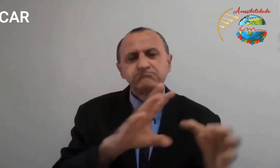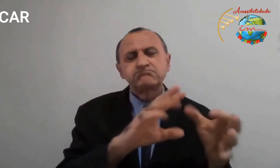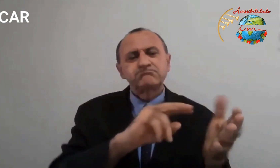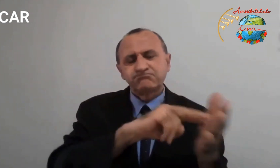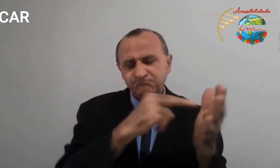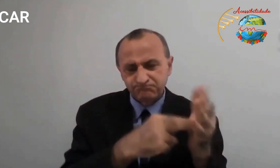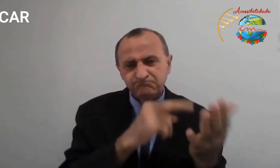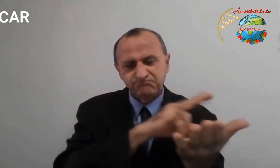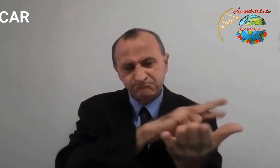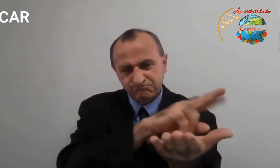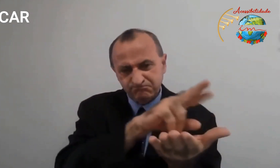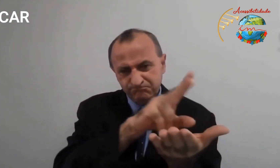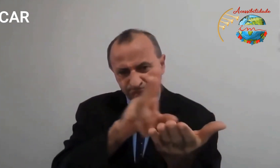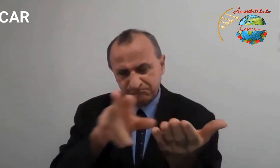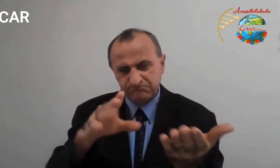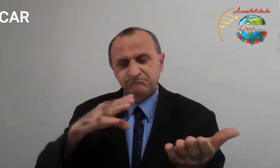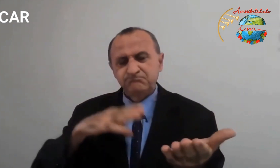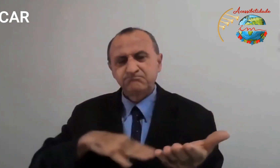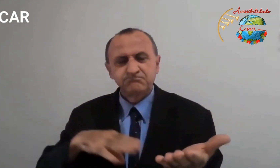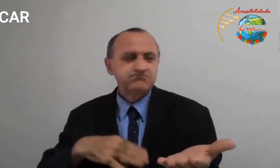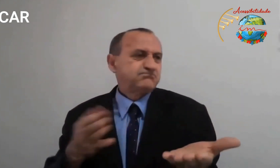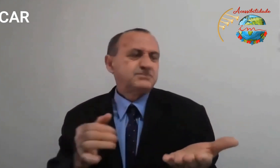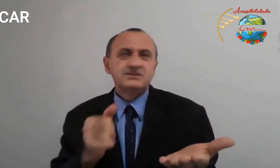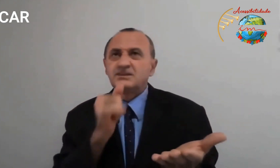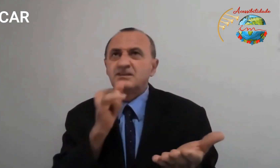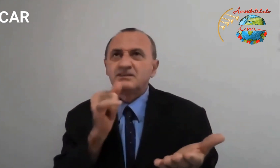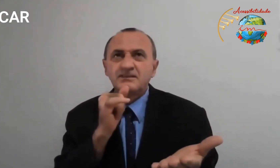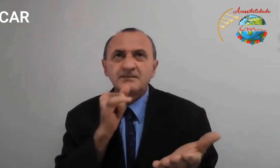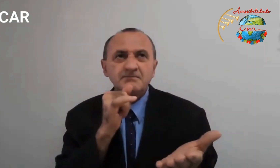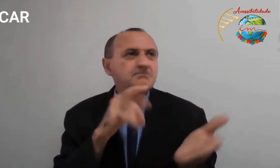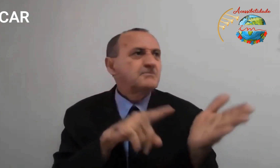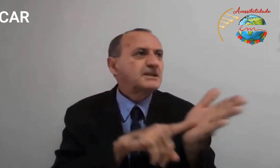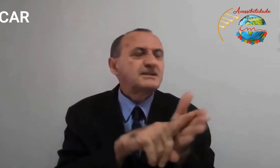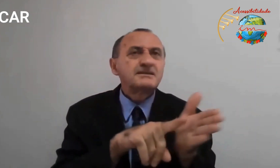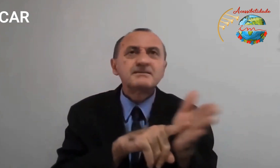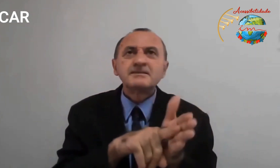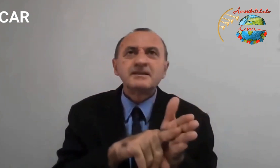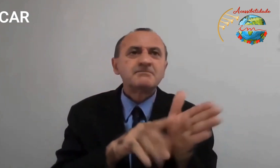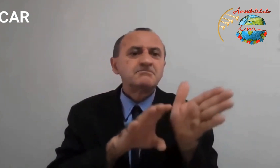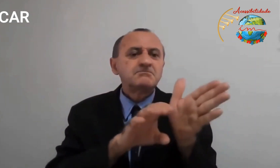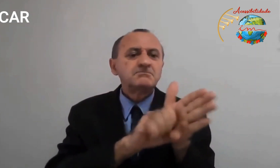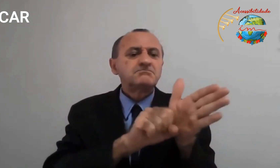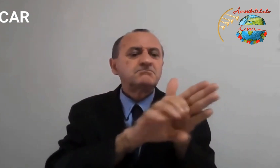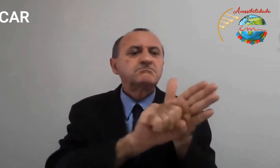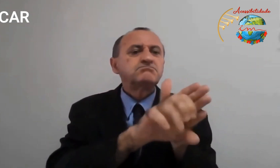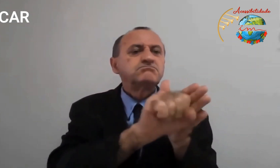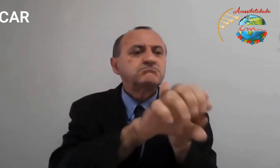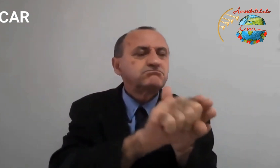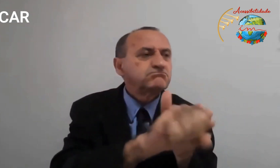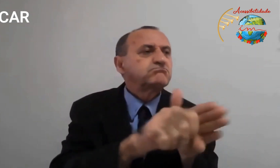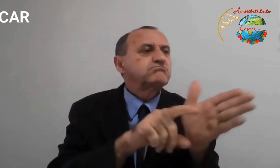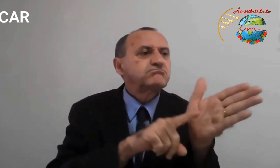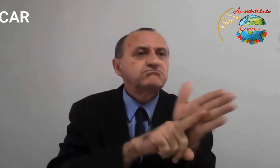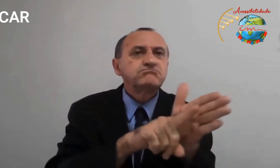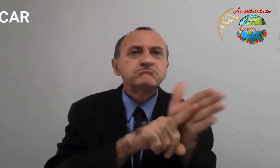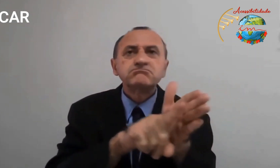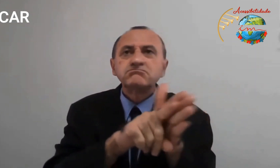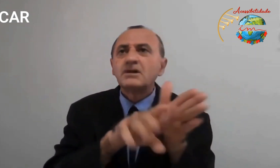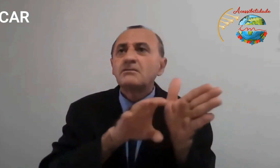Outros contextos de buscar também em português. Por exemplo, assim, uma pesquisa no Google. Vou pesquisar, vou